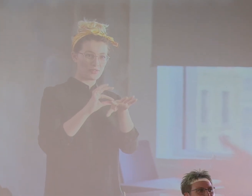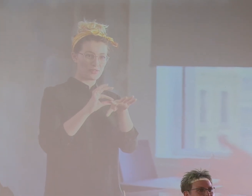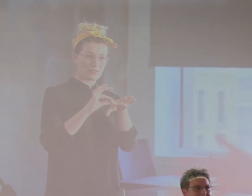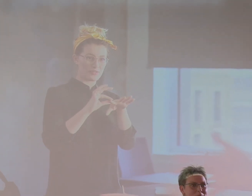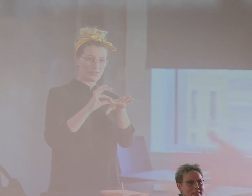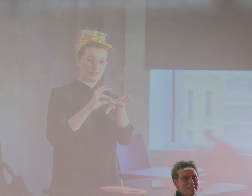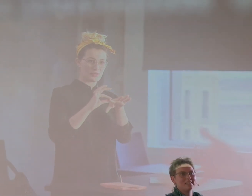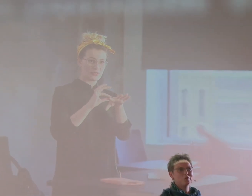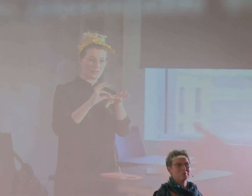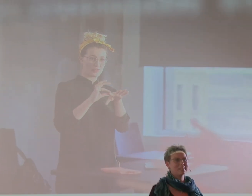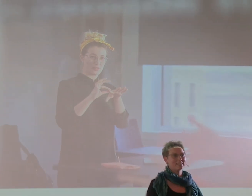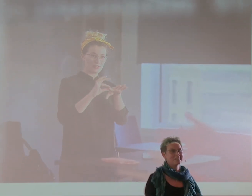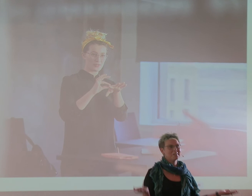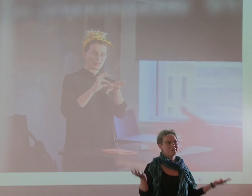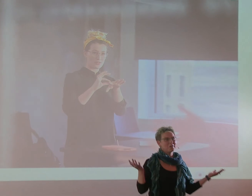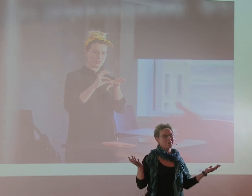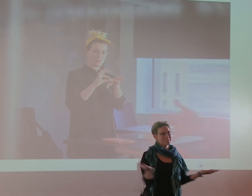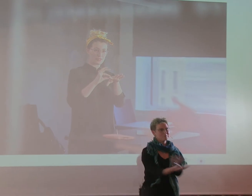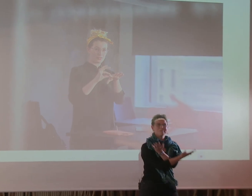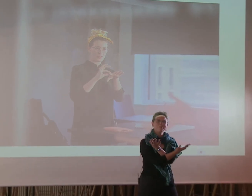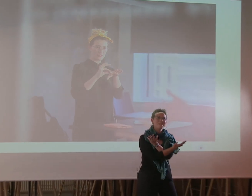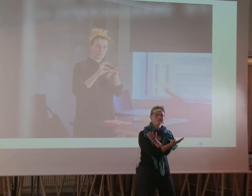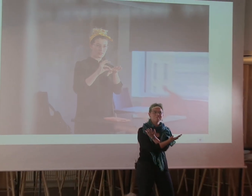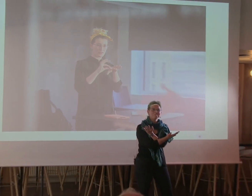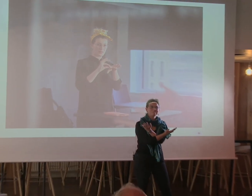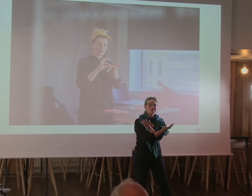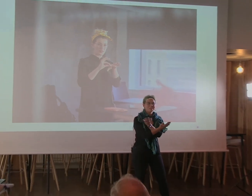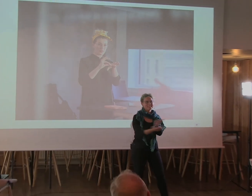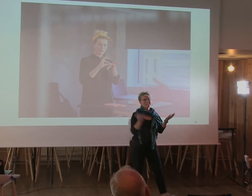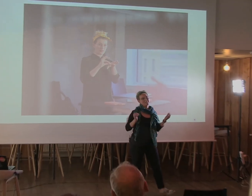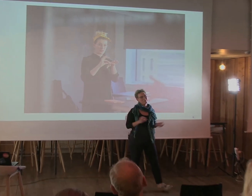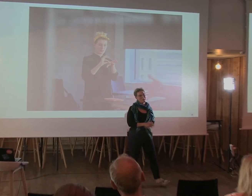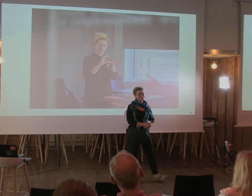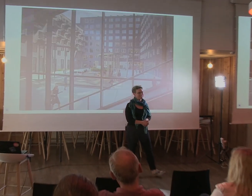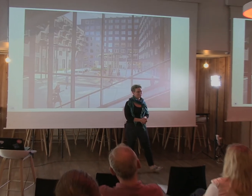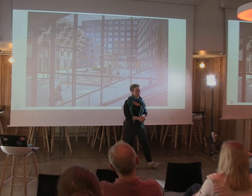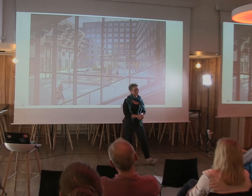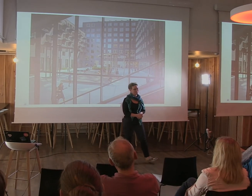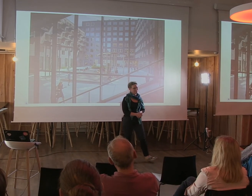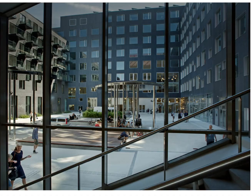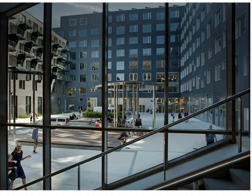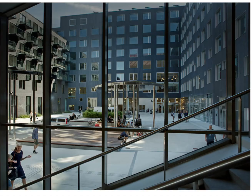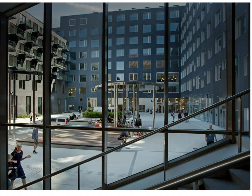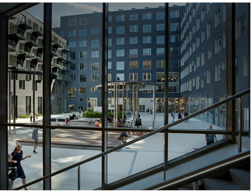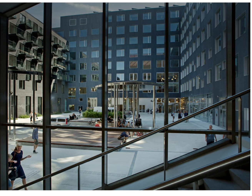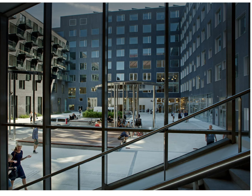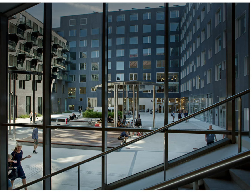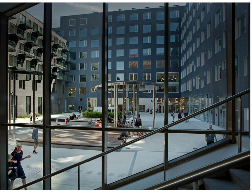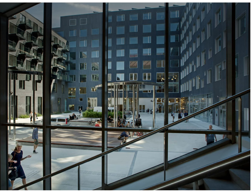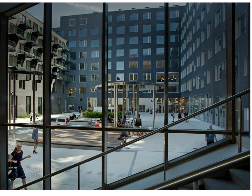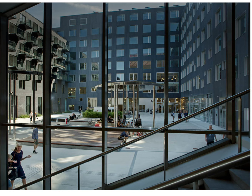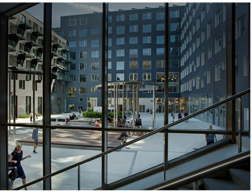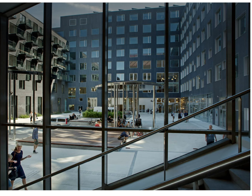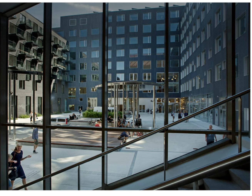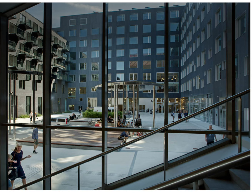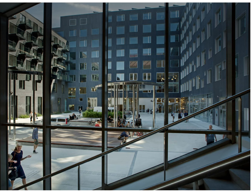to mennesker, som egentlig ikke kan kommunikere, og så kan man formidle. Og det er der noget meget magisk omkring.